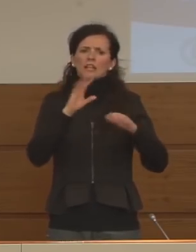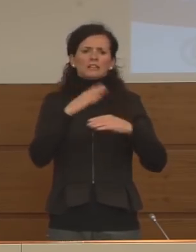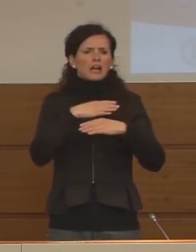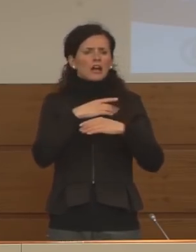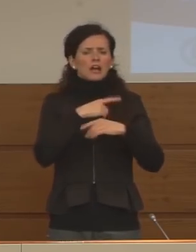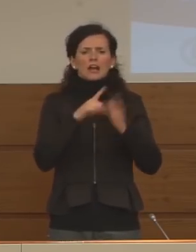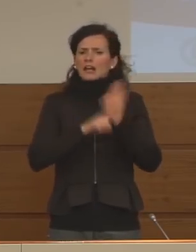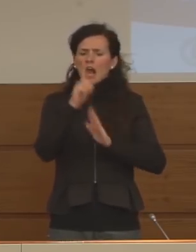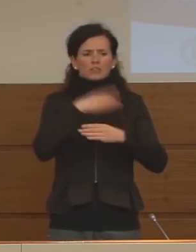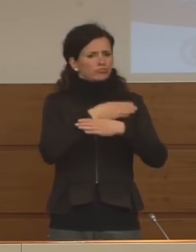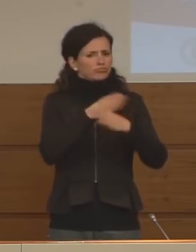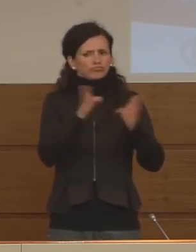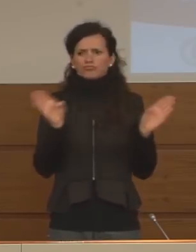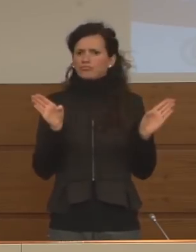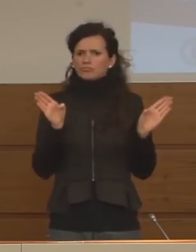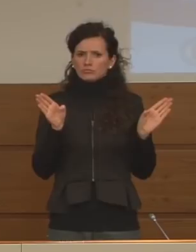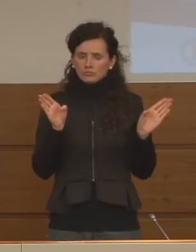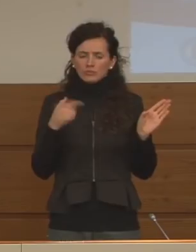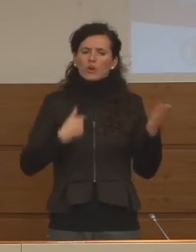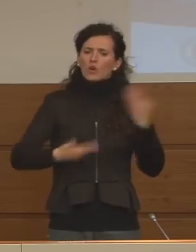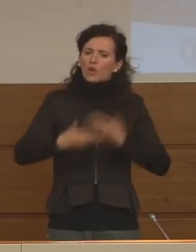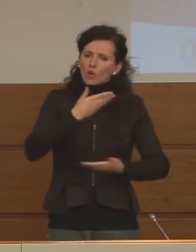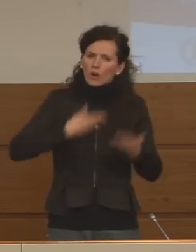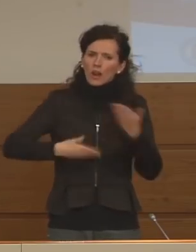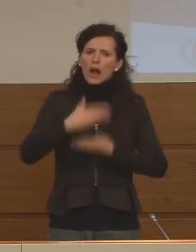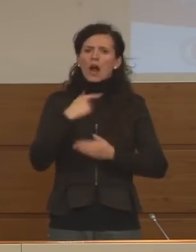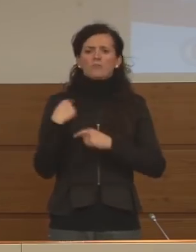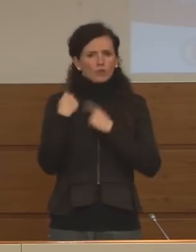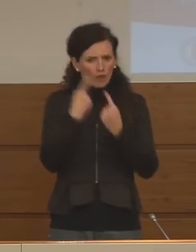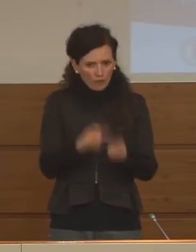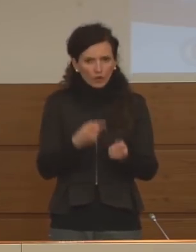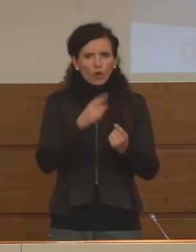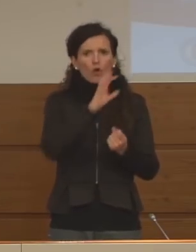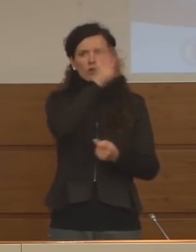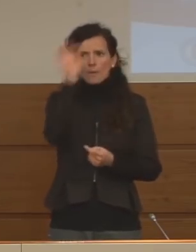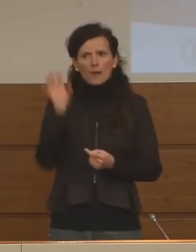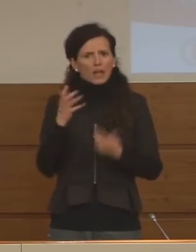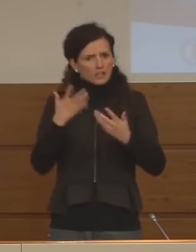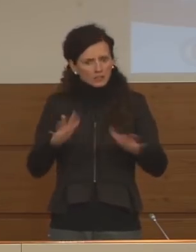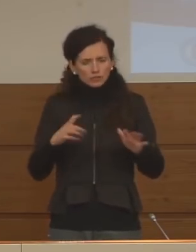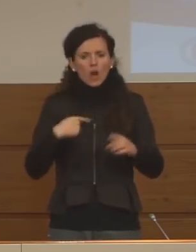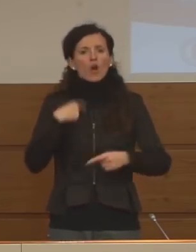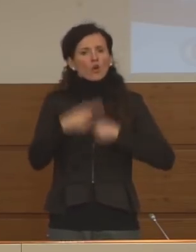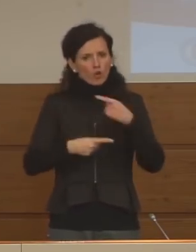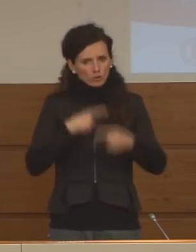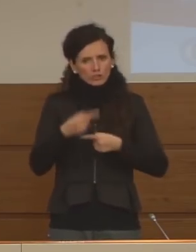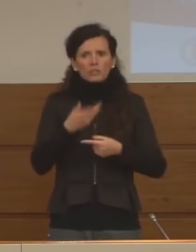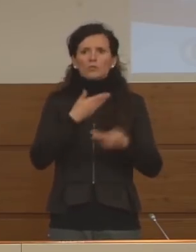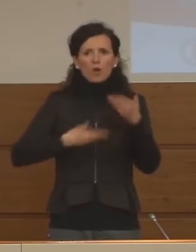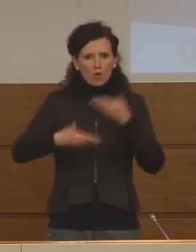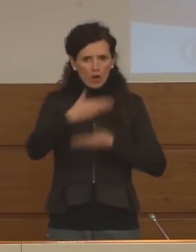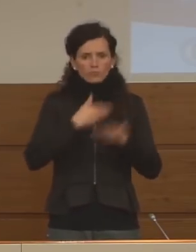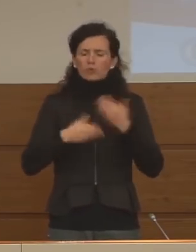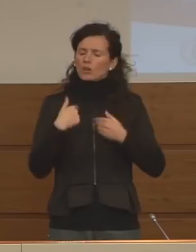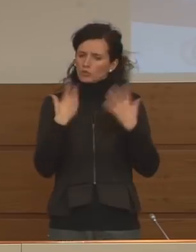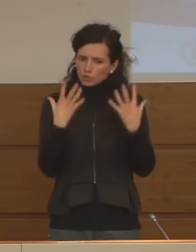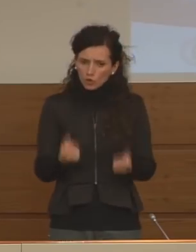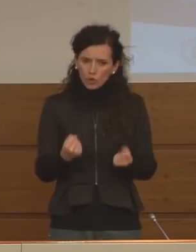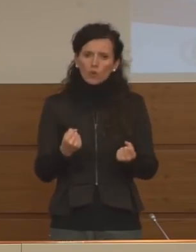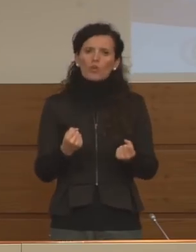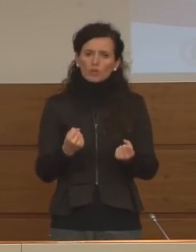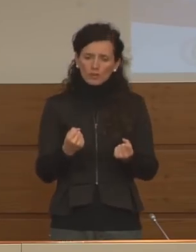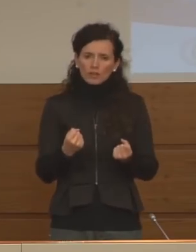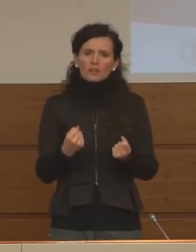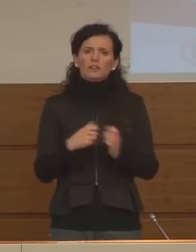abbiamo collaborato continuiamo a collaborare con molti paesi abbiamo acquisito e continuiamo